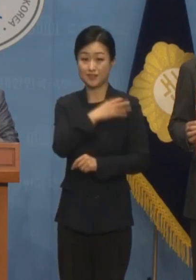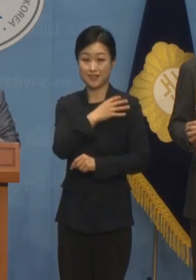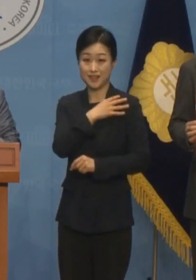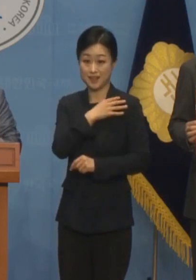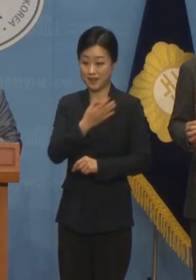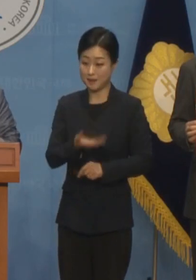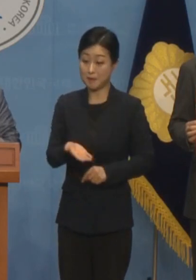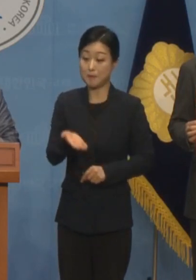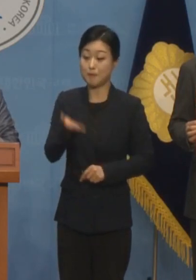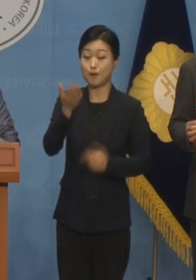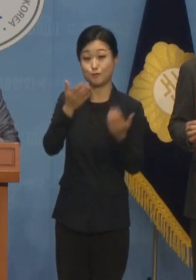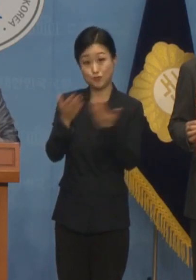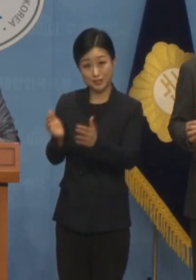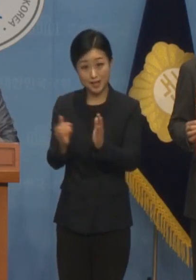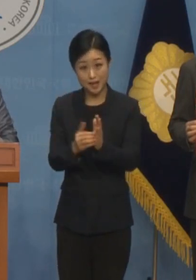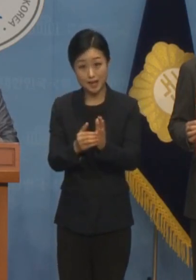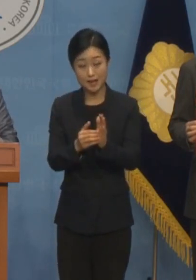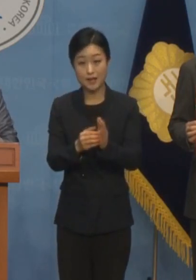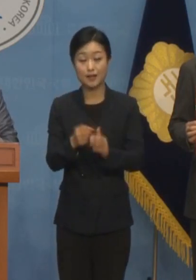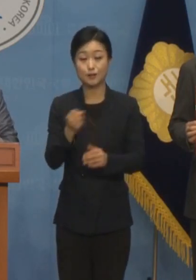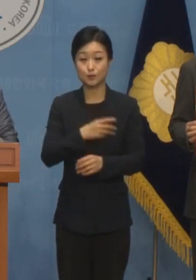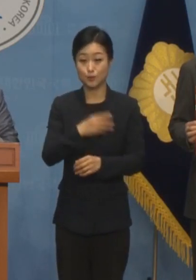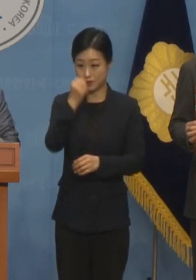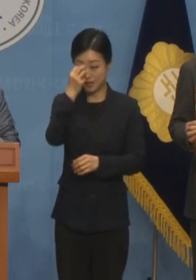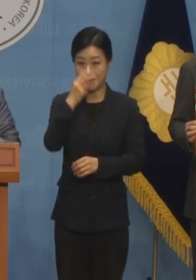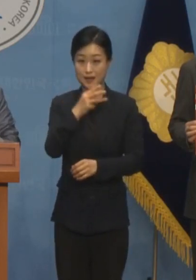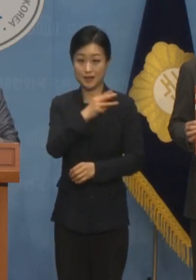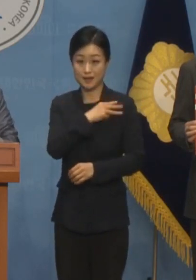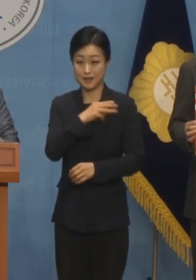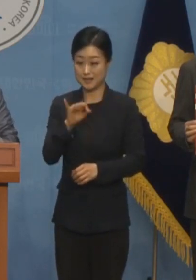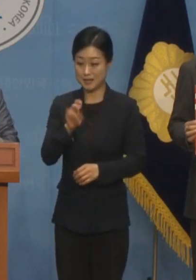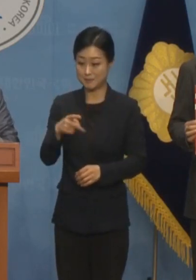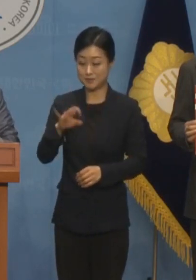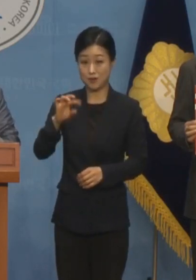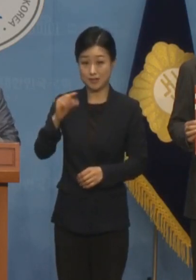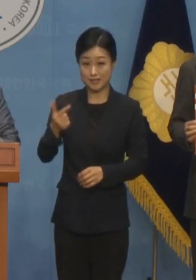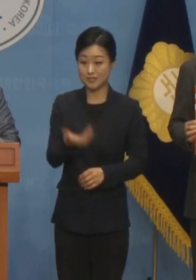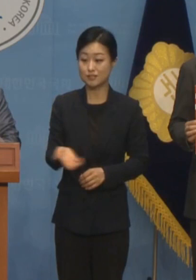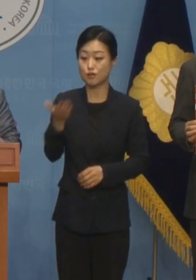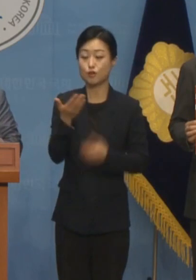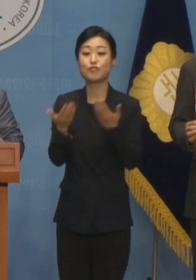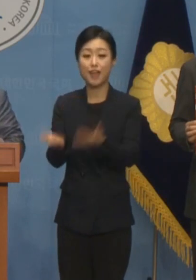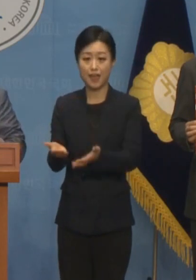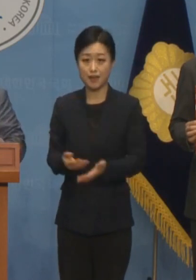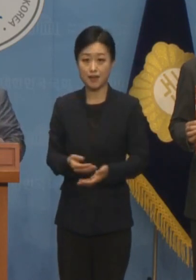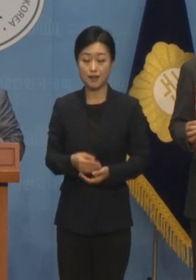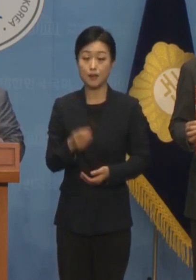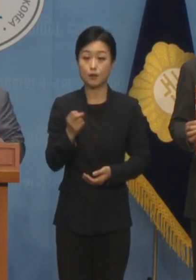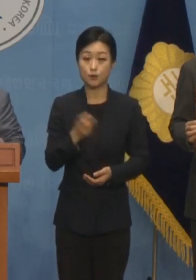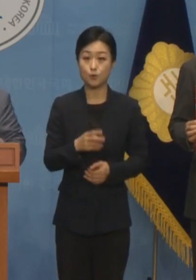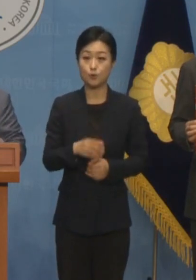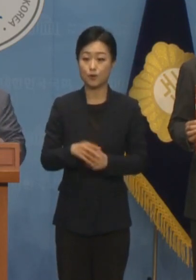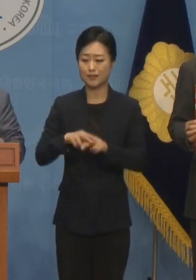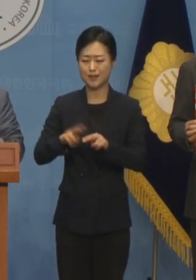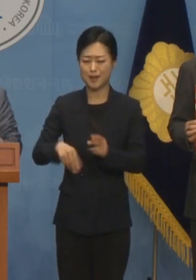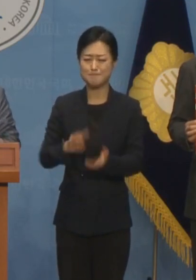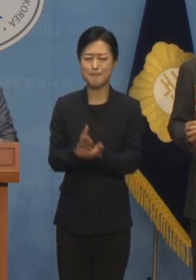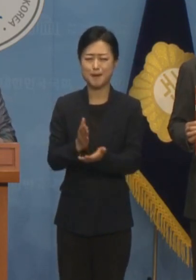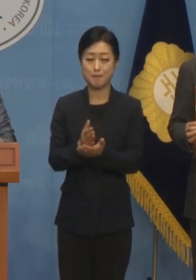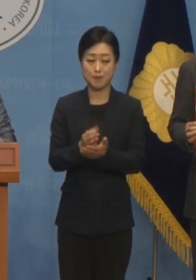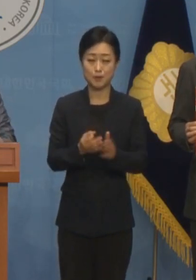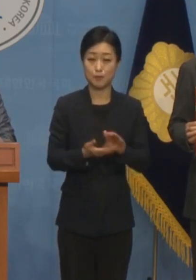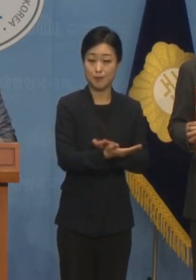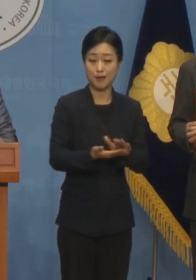수군 사성장군을 만들고 삼성장군의 임성근을 진입시키고 그가 사표 쓰지 않게 로비를